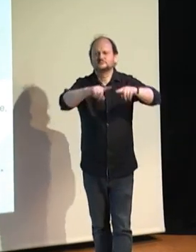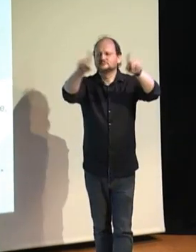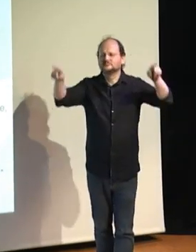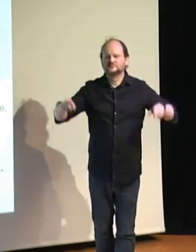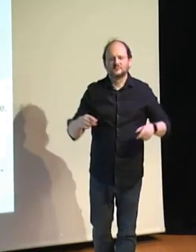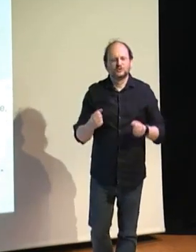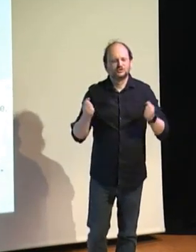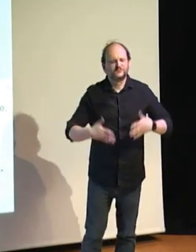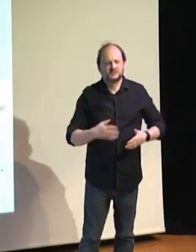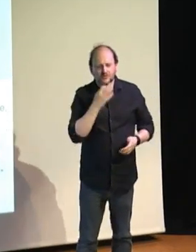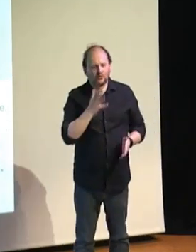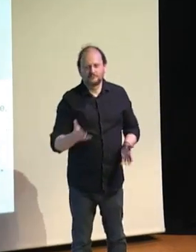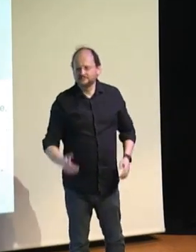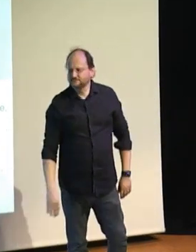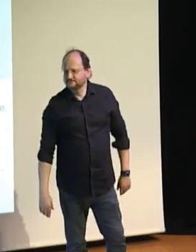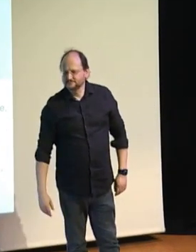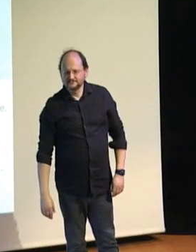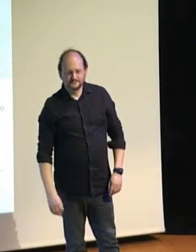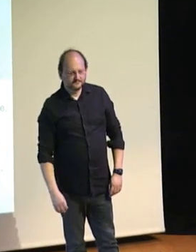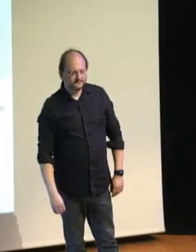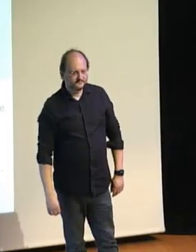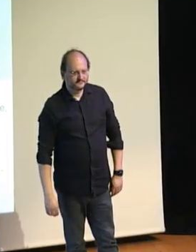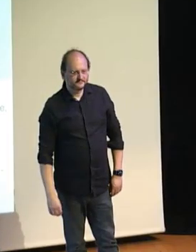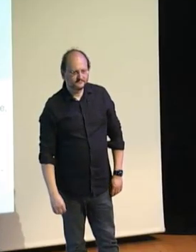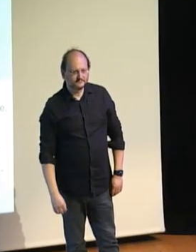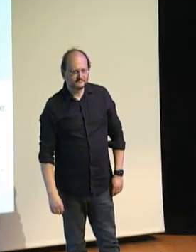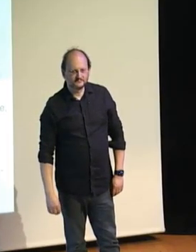Bon, les sourds, taisez-vous. Mais le chiffre 10, comment est-ce qu'on fait?